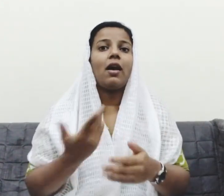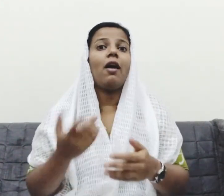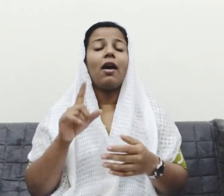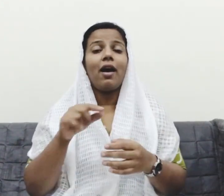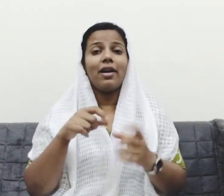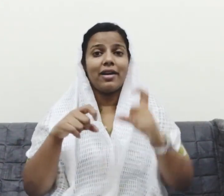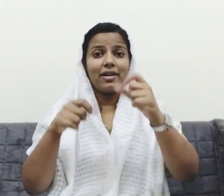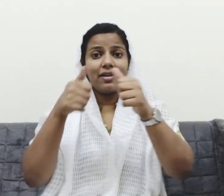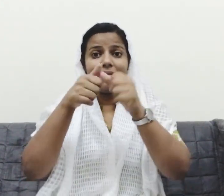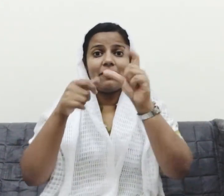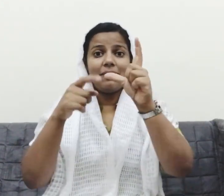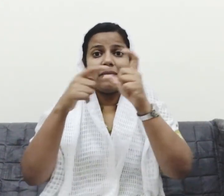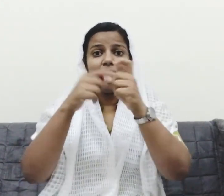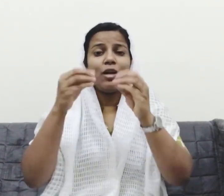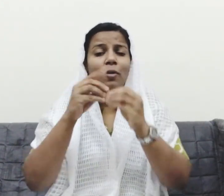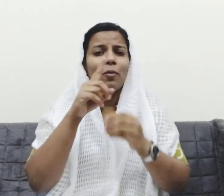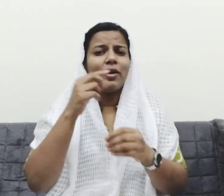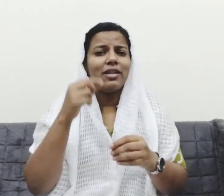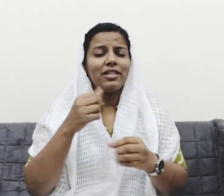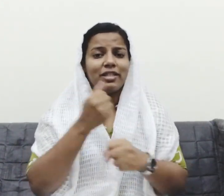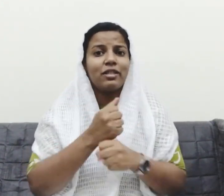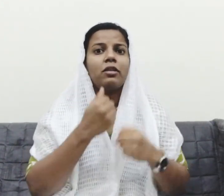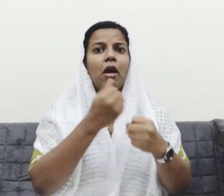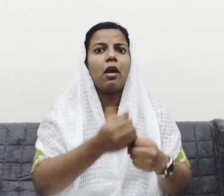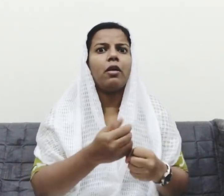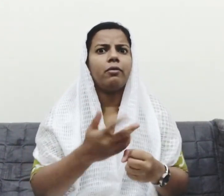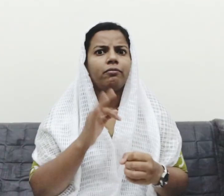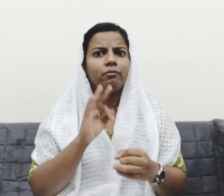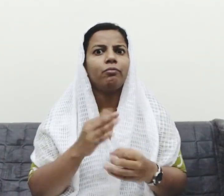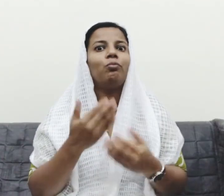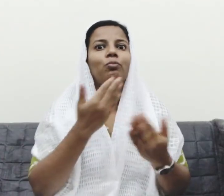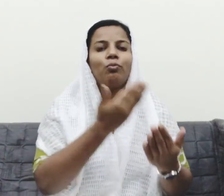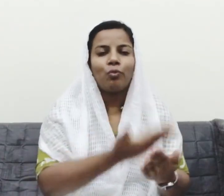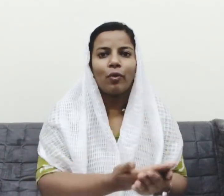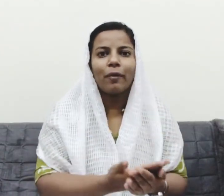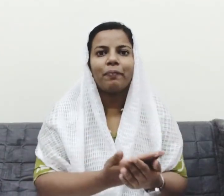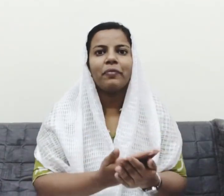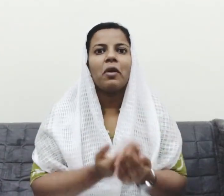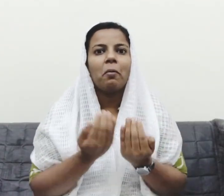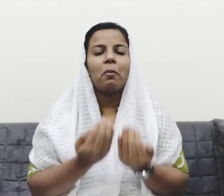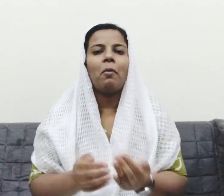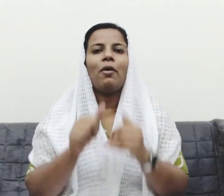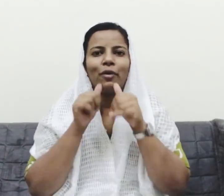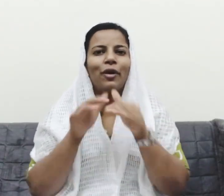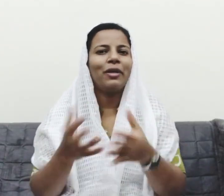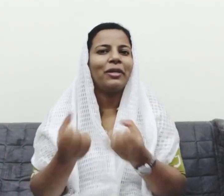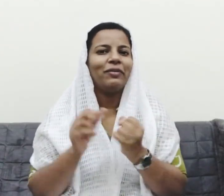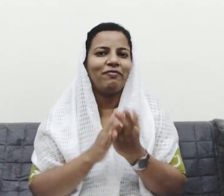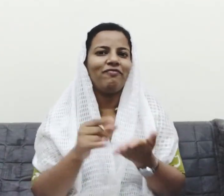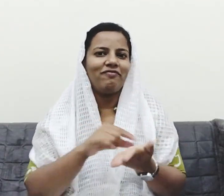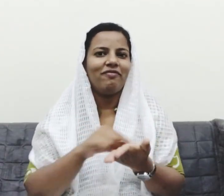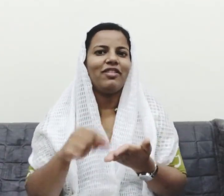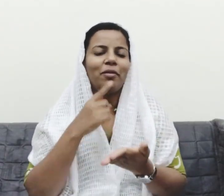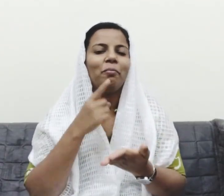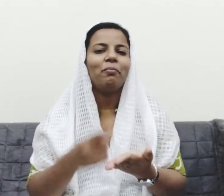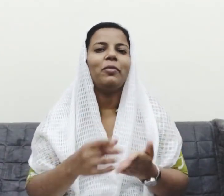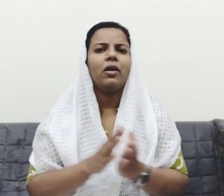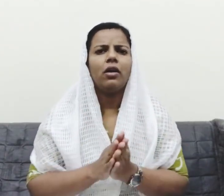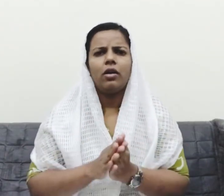ദേശത്തേക്ക് ഞാൻ അവനെ എത്തിക്കും, അവന്റെ സന്തതി അത് കൈവശമാകും. ഈ പ്രഭാതിക്കട്ടാട്ട് പ്രിയപ്പെട്ടവരെ, ഇവിടെ നമ്മുടെ